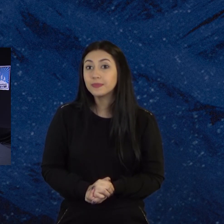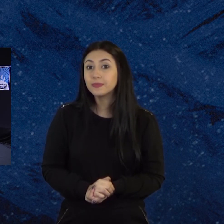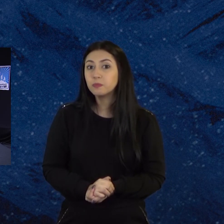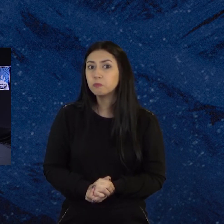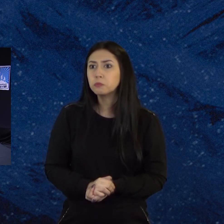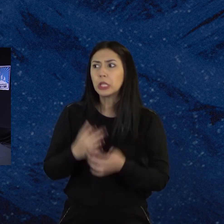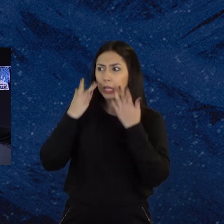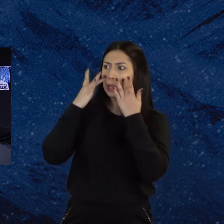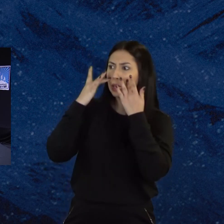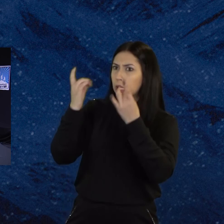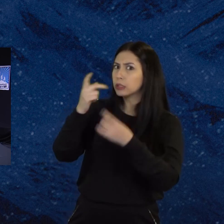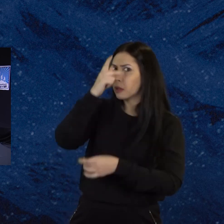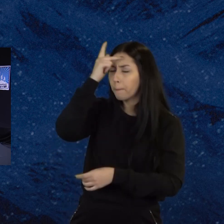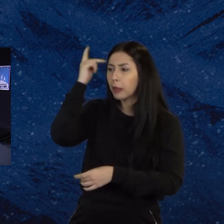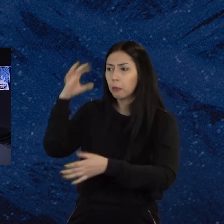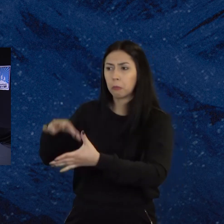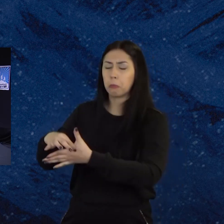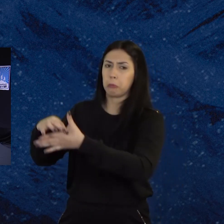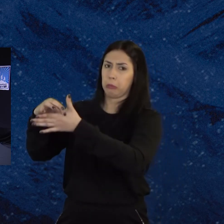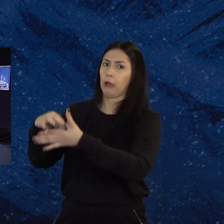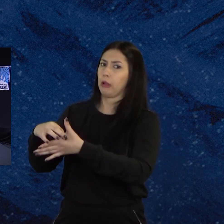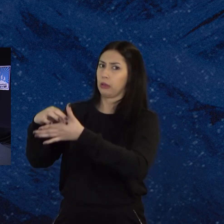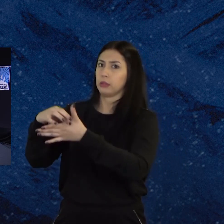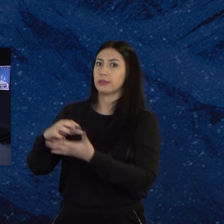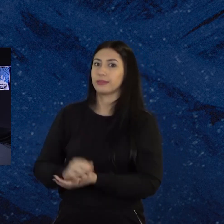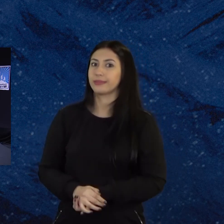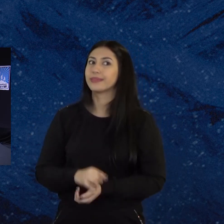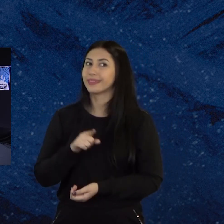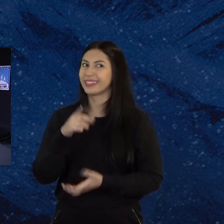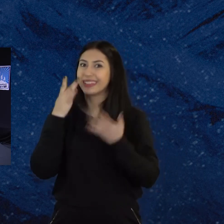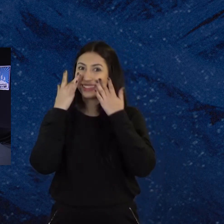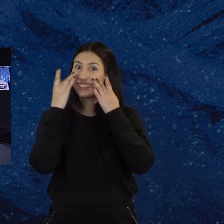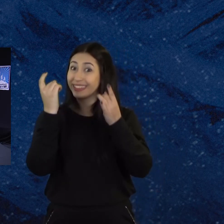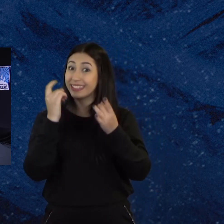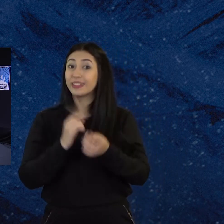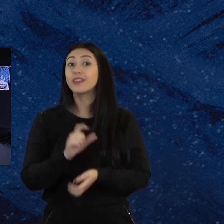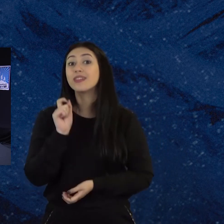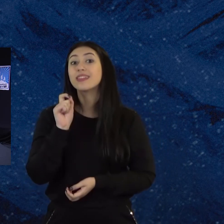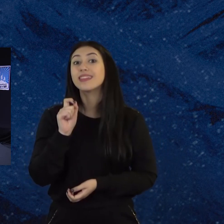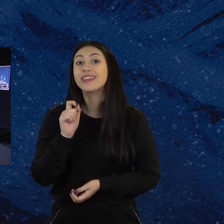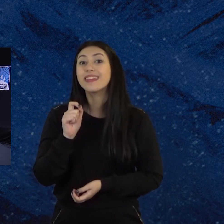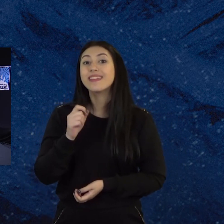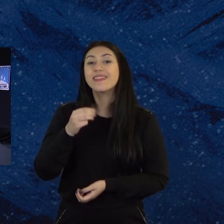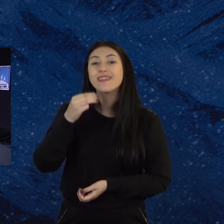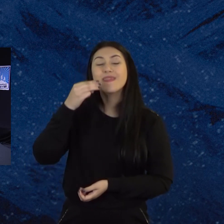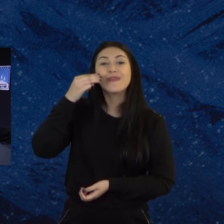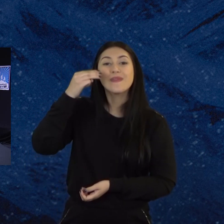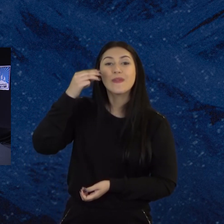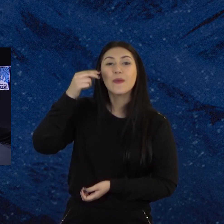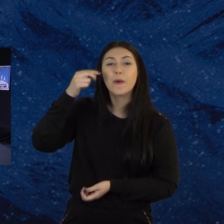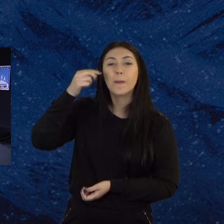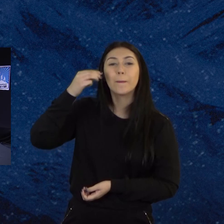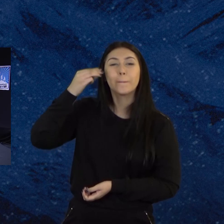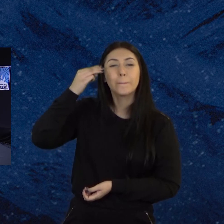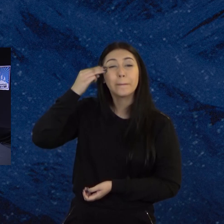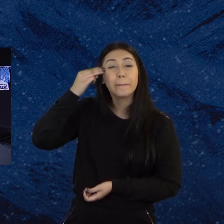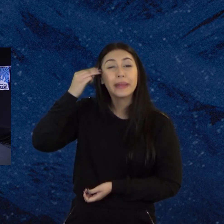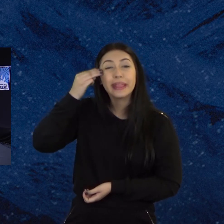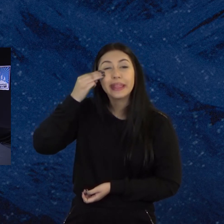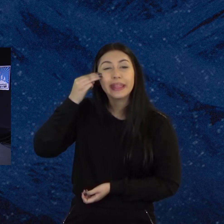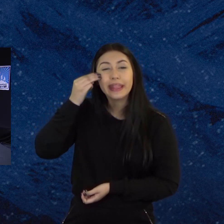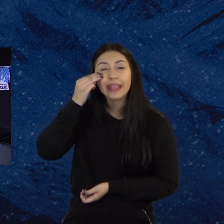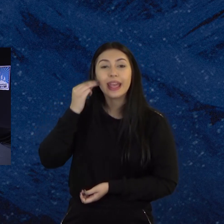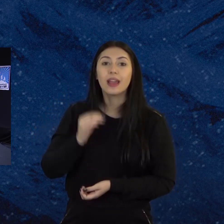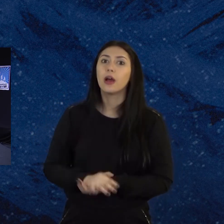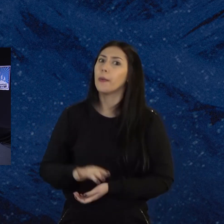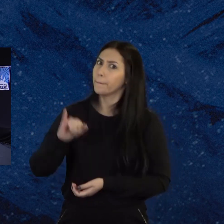Considerai vossos guias. Só para você prestar atenção, hein? Com o irmão Miguel, considerai os vossos guias. Imperdível,